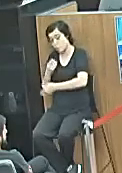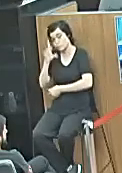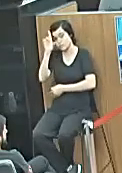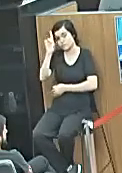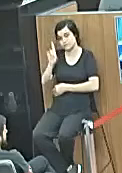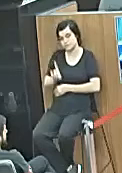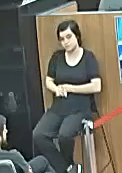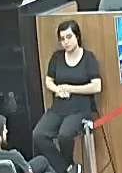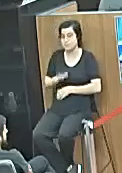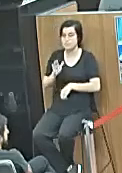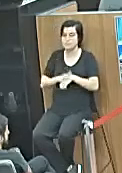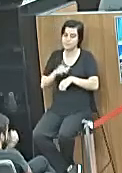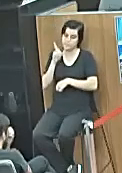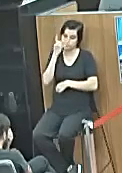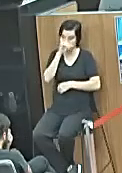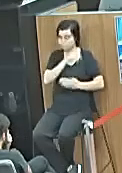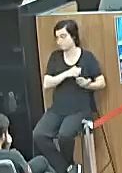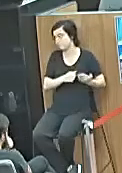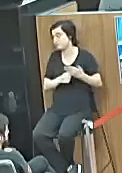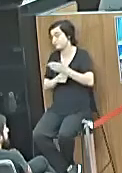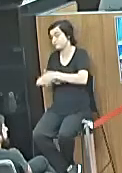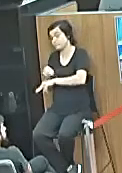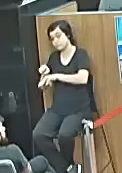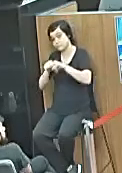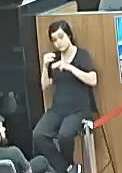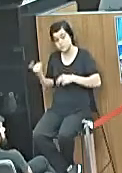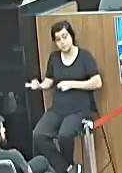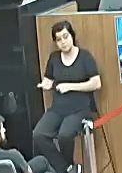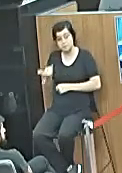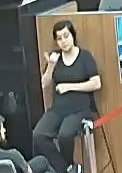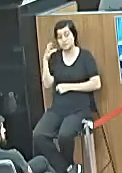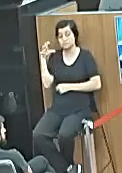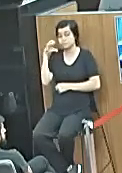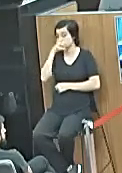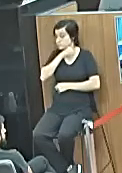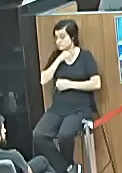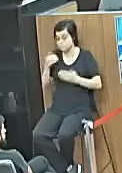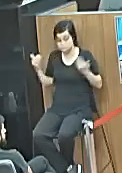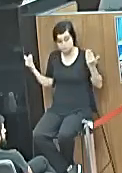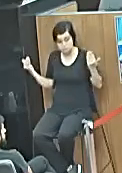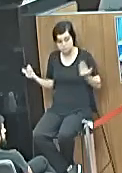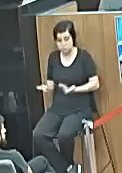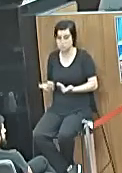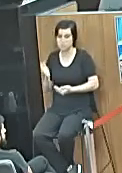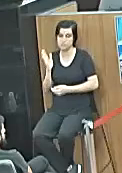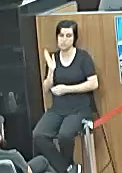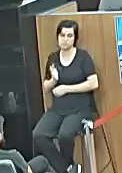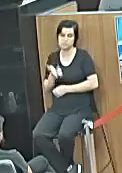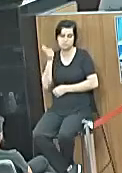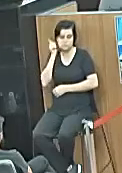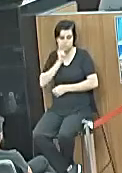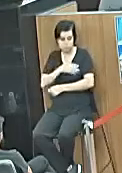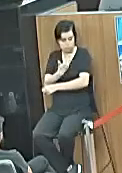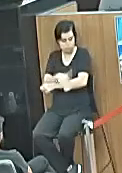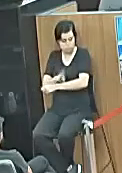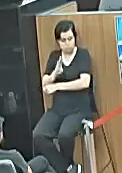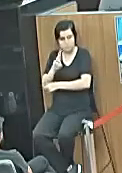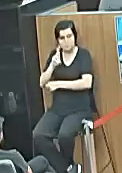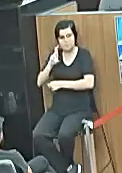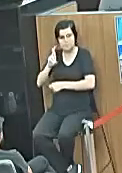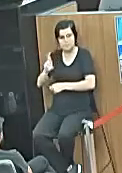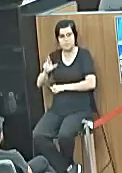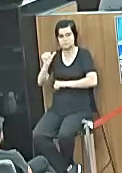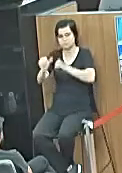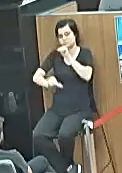viagem dá muito mais difícil por isso é preciso ter uma ação já mais uma vez para recuperar essa br pois é